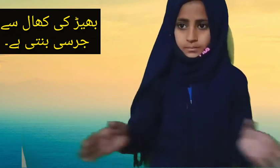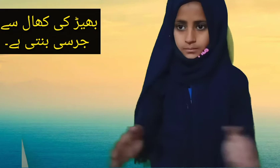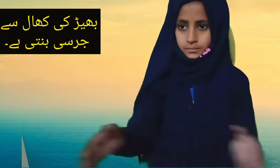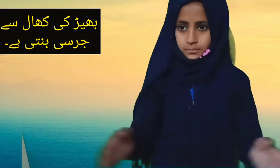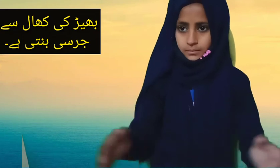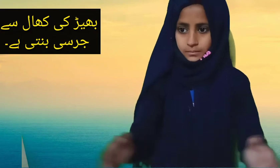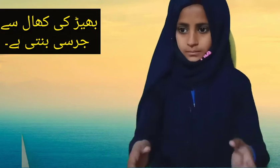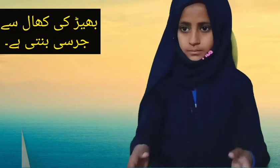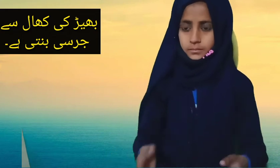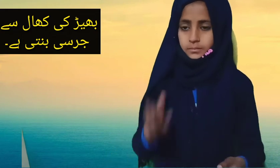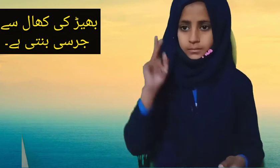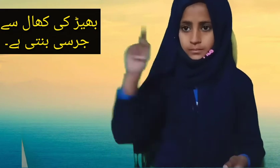भेड़ की